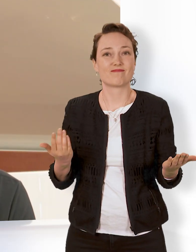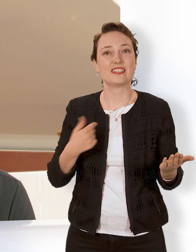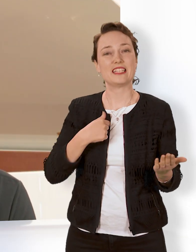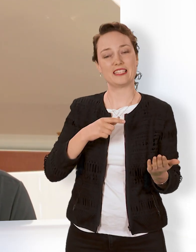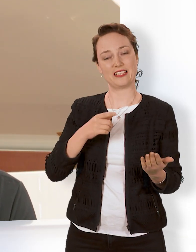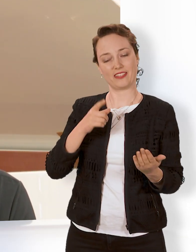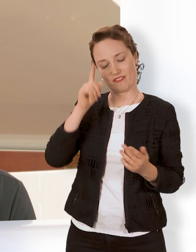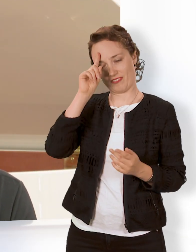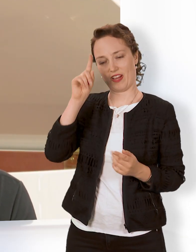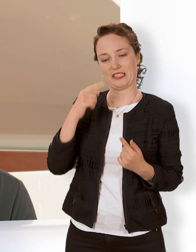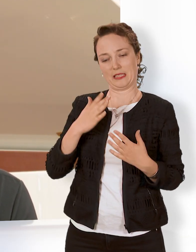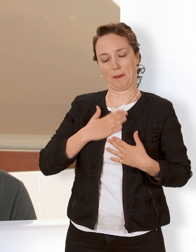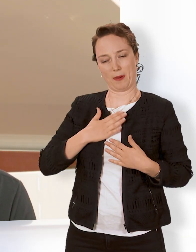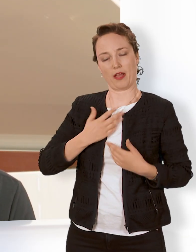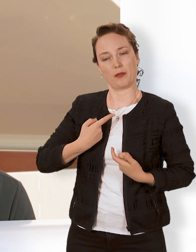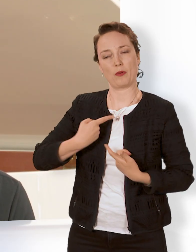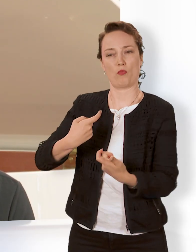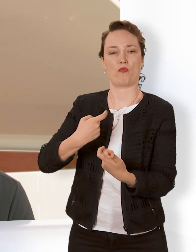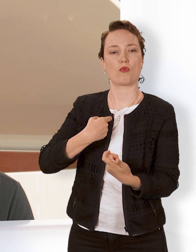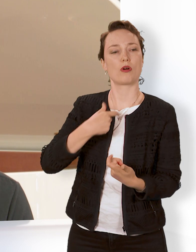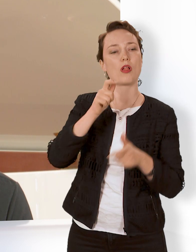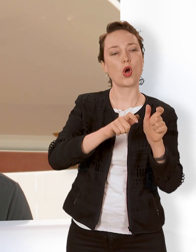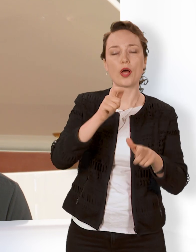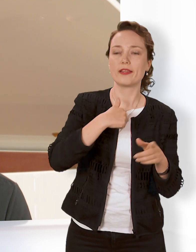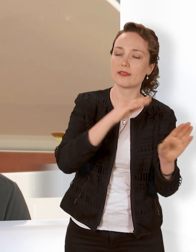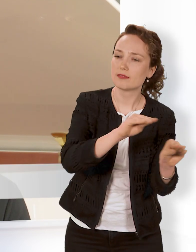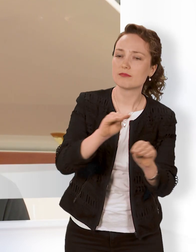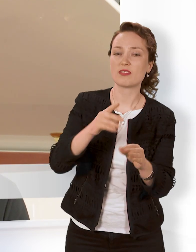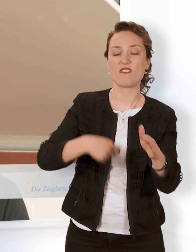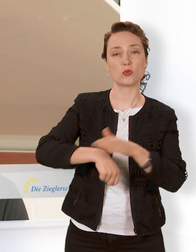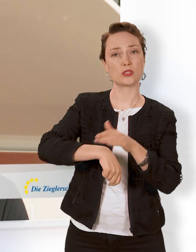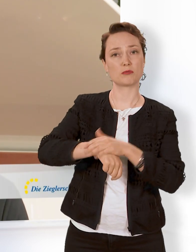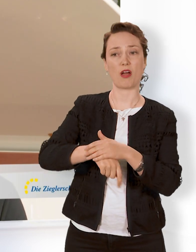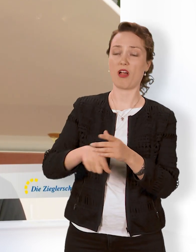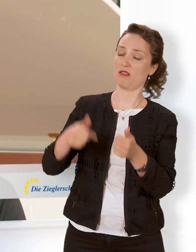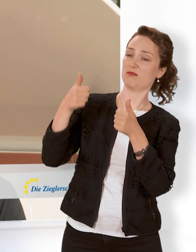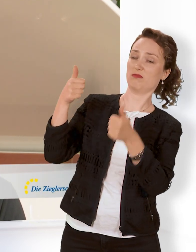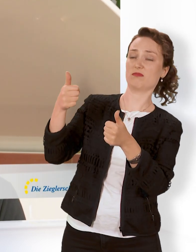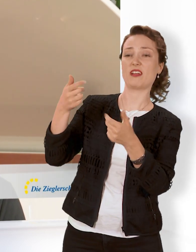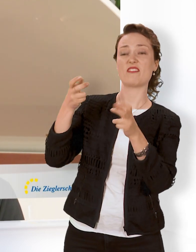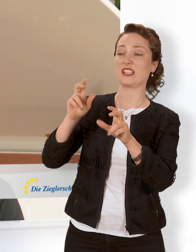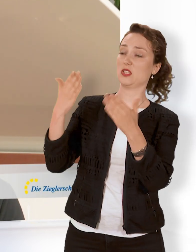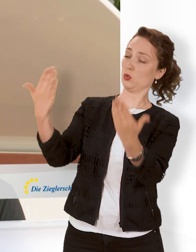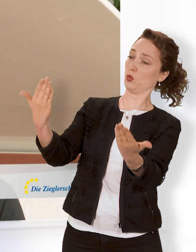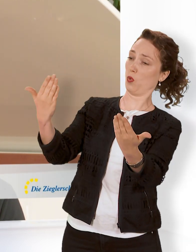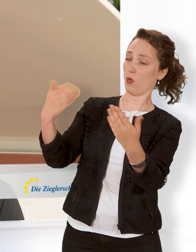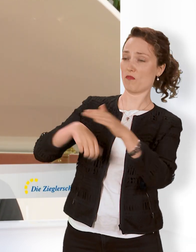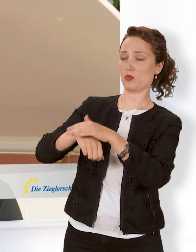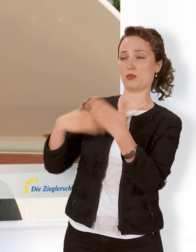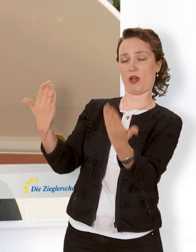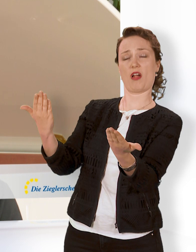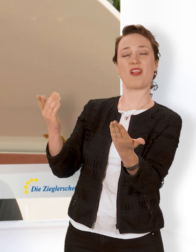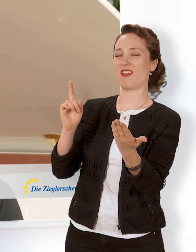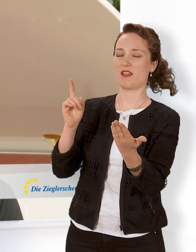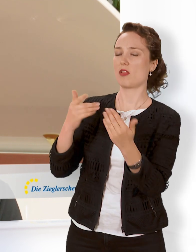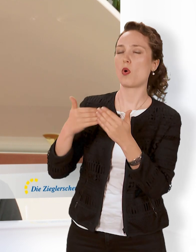meine Berufung an, den Menschen klarzumachen, dass Fußball nicht das ist, was wir im Fernsehen sehen, sondern dass da mehr dahinter